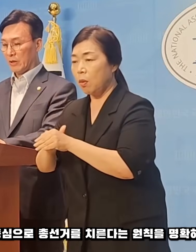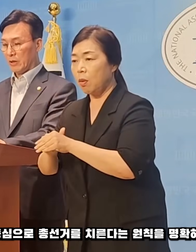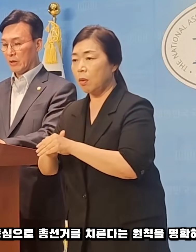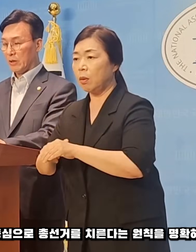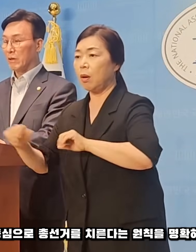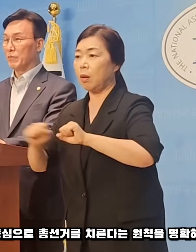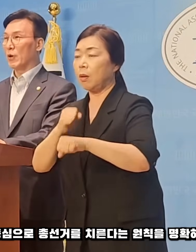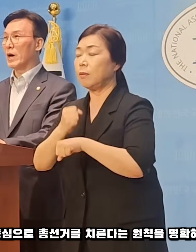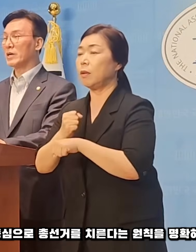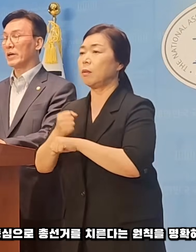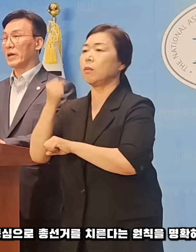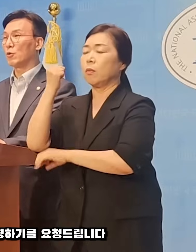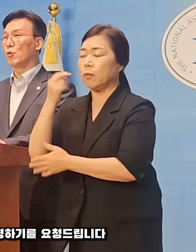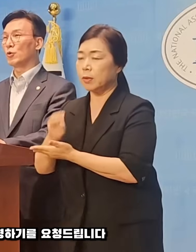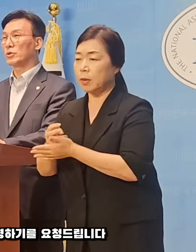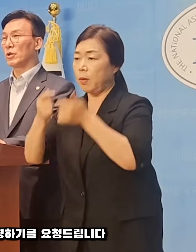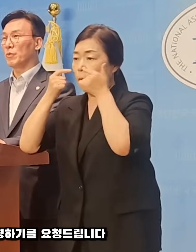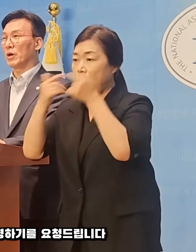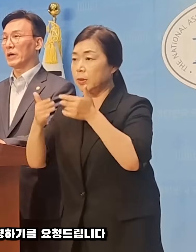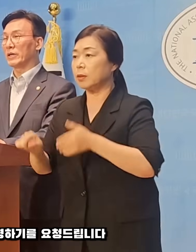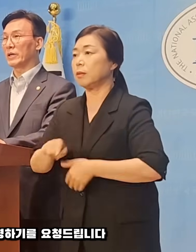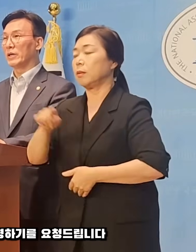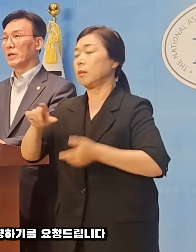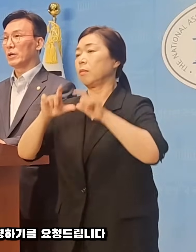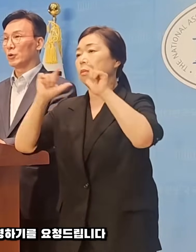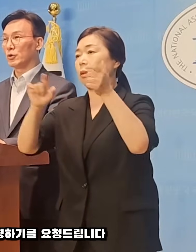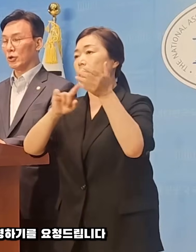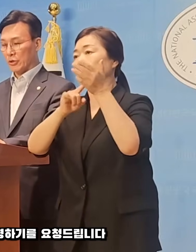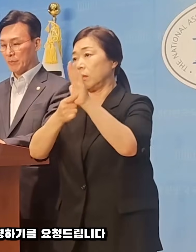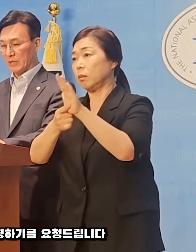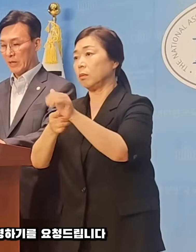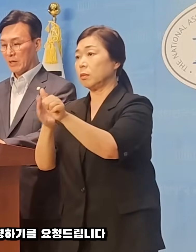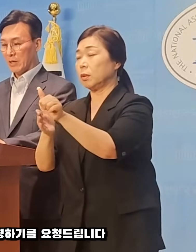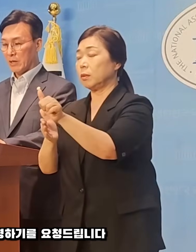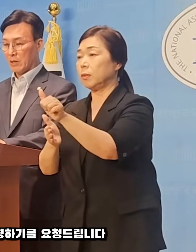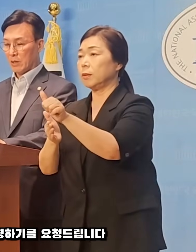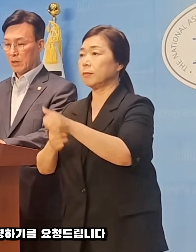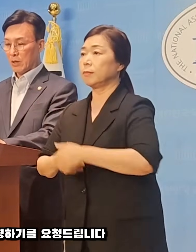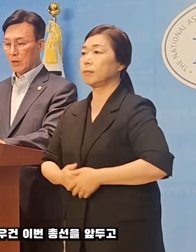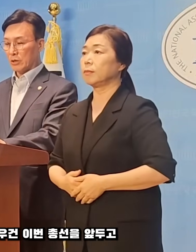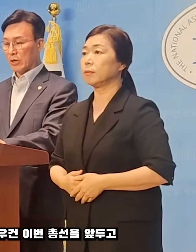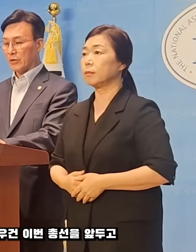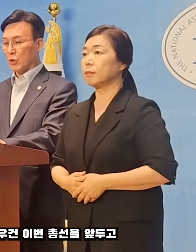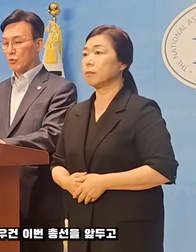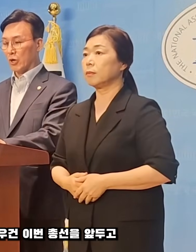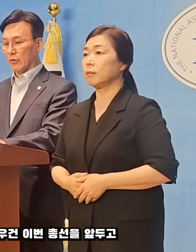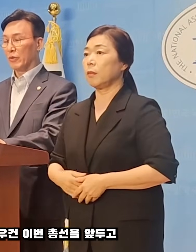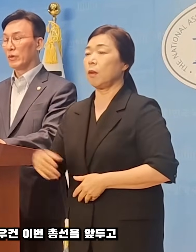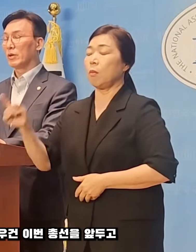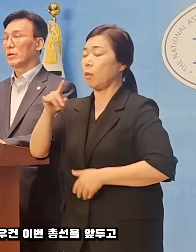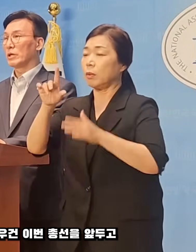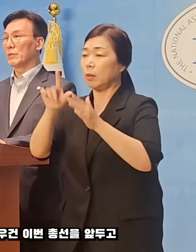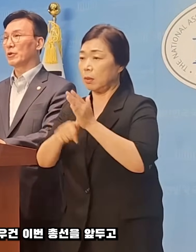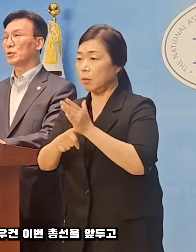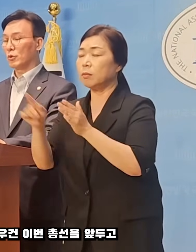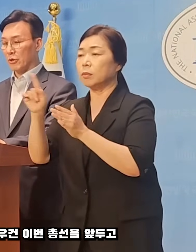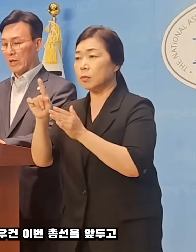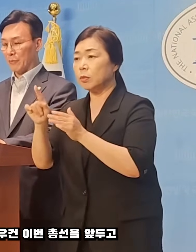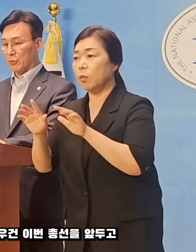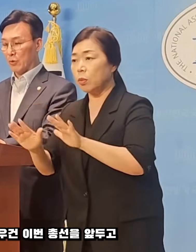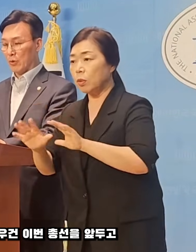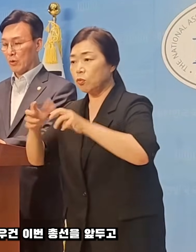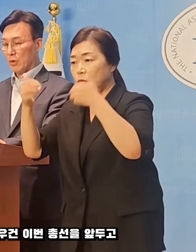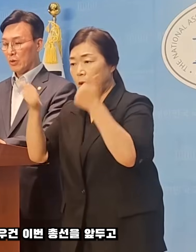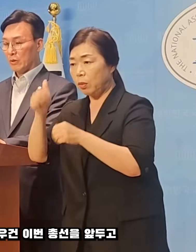원칙을 명확하게 공동 천명하기를 요청드립니다. 어떠한 경우건 이번